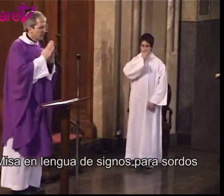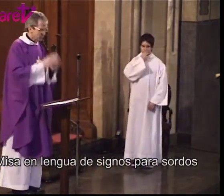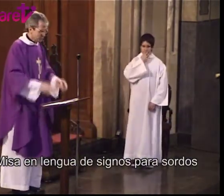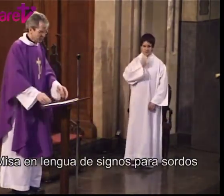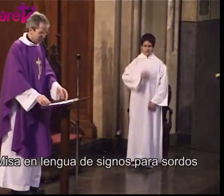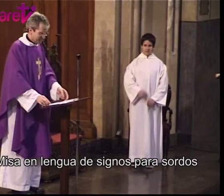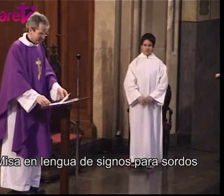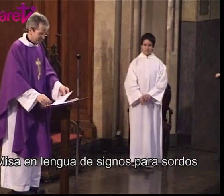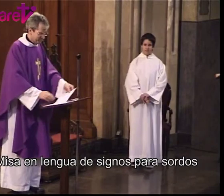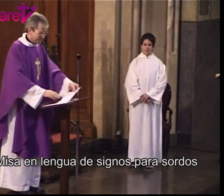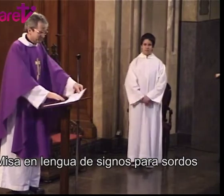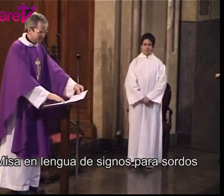Oremos.